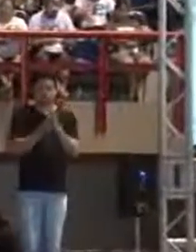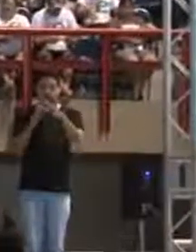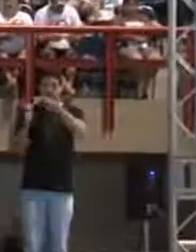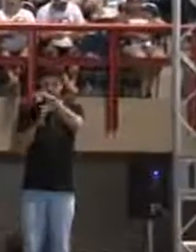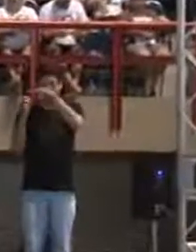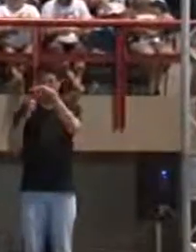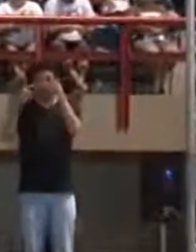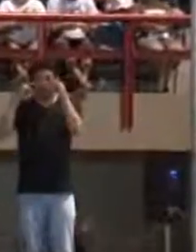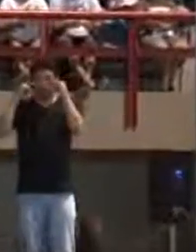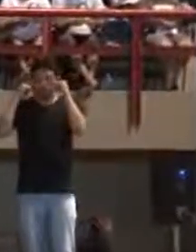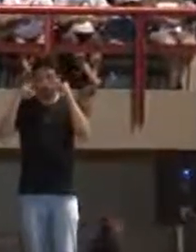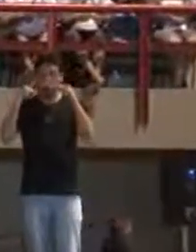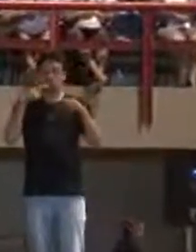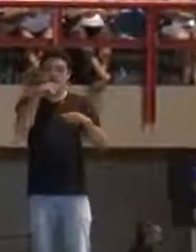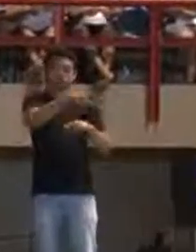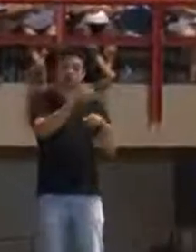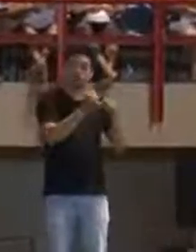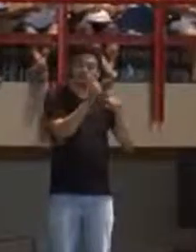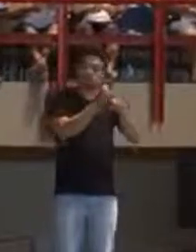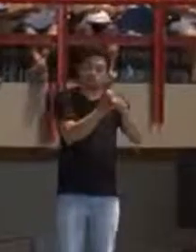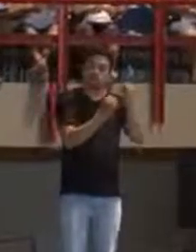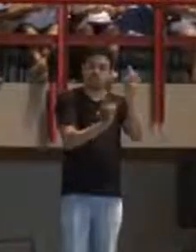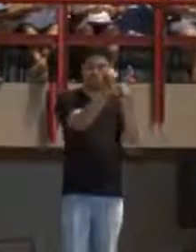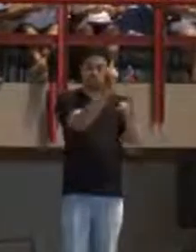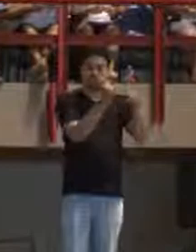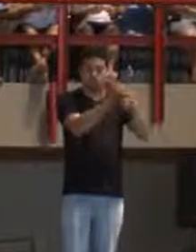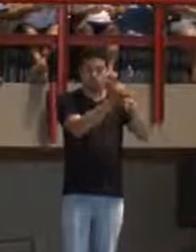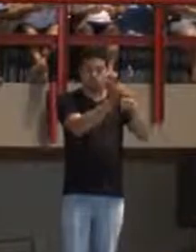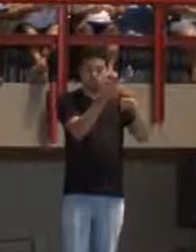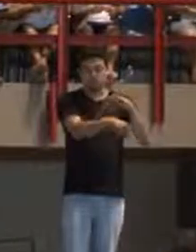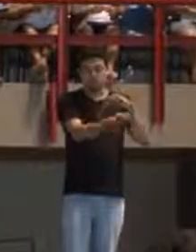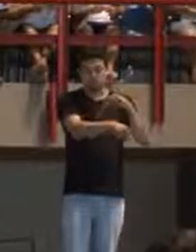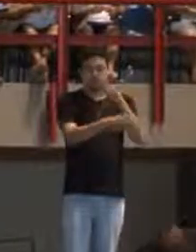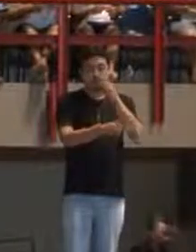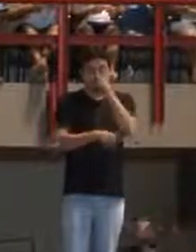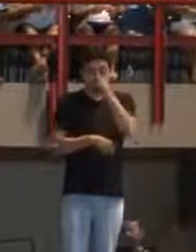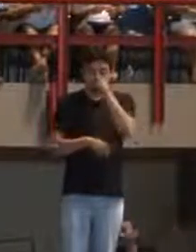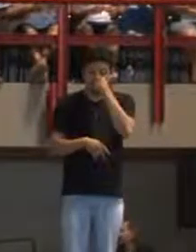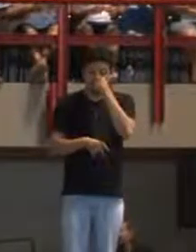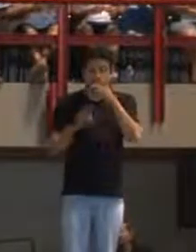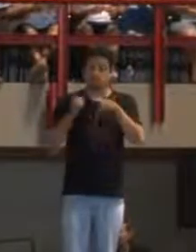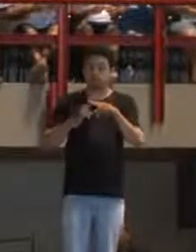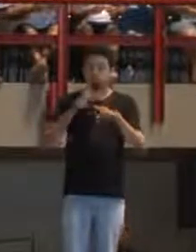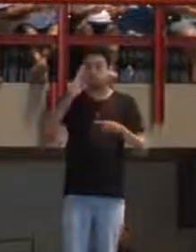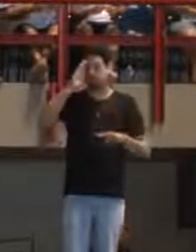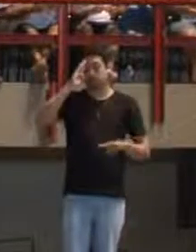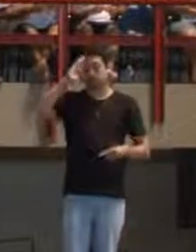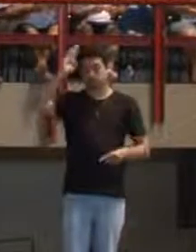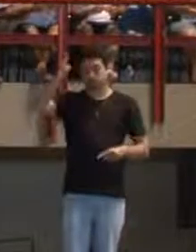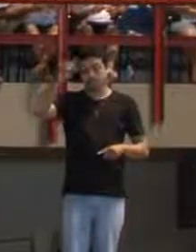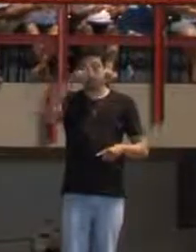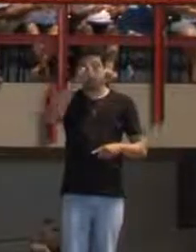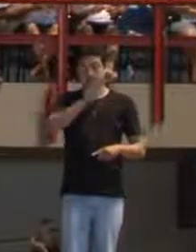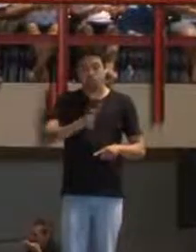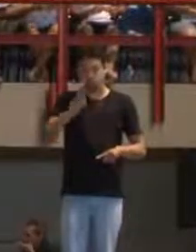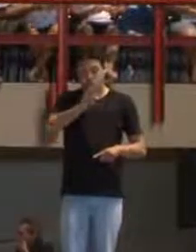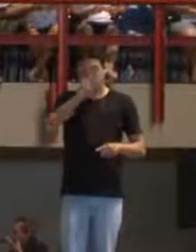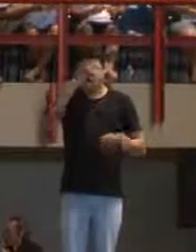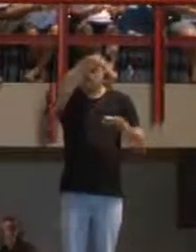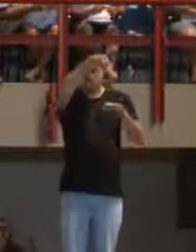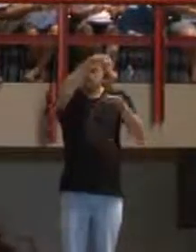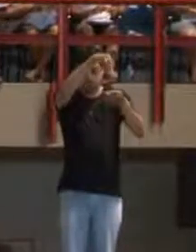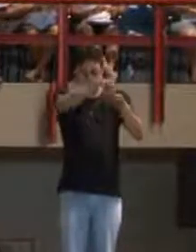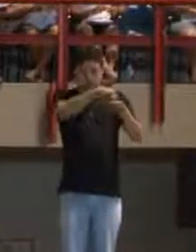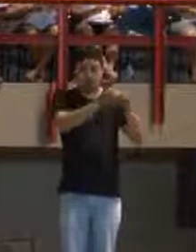coreanas. Então, eles estão construindo a indústria siderúrgica aqui no Ceará. O combustível que eles vão utilizar para a